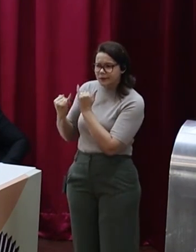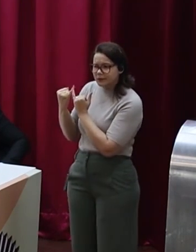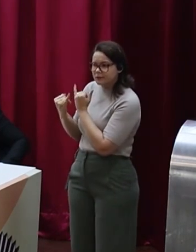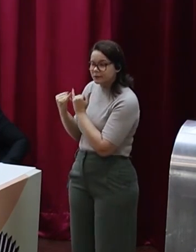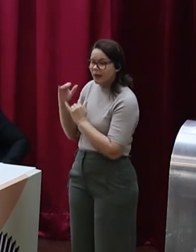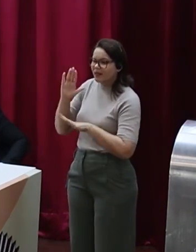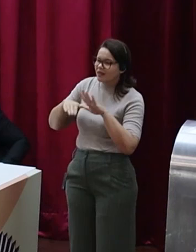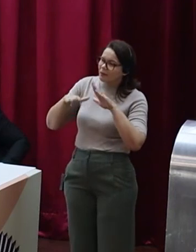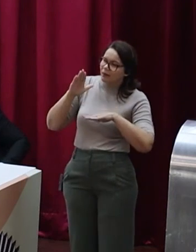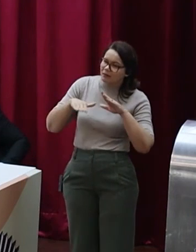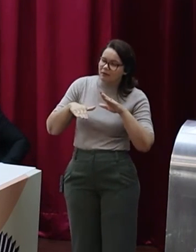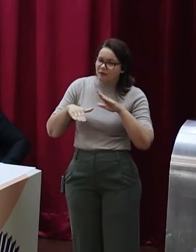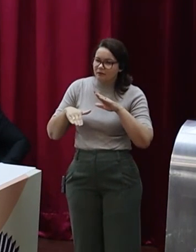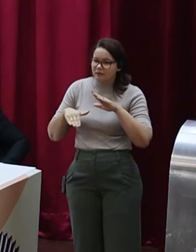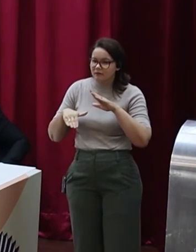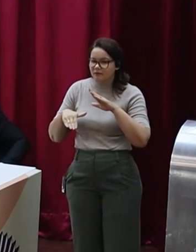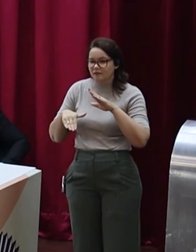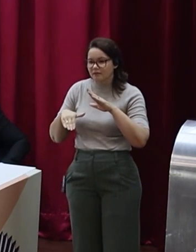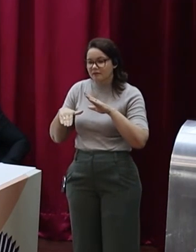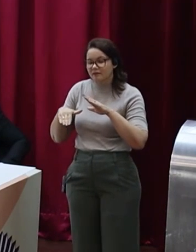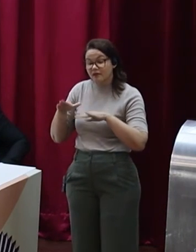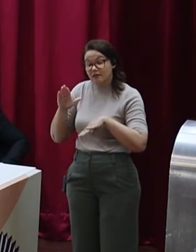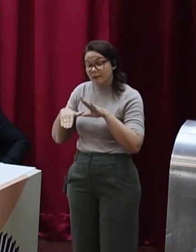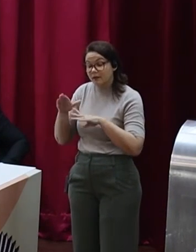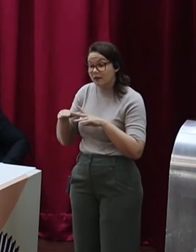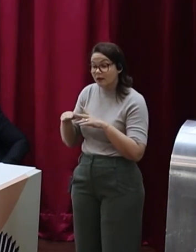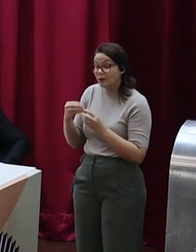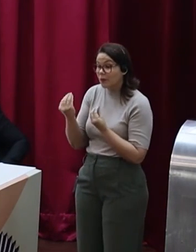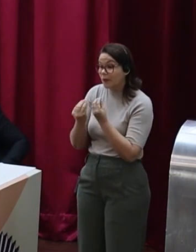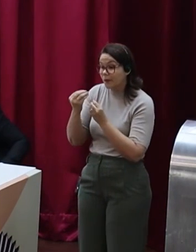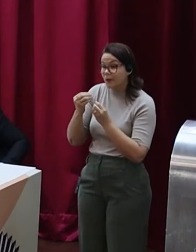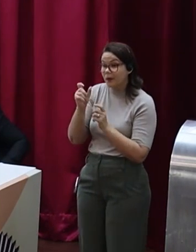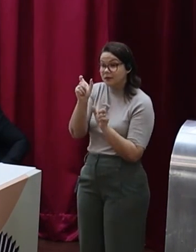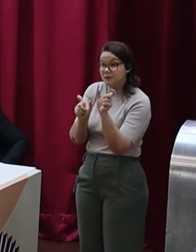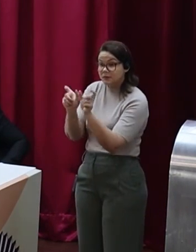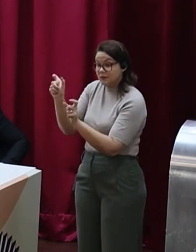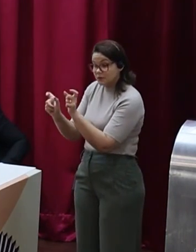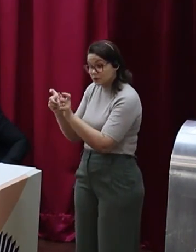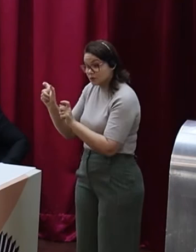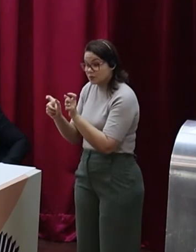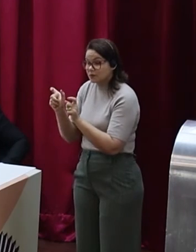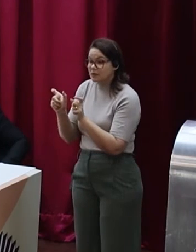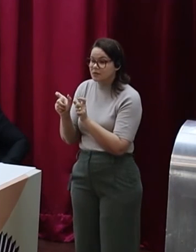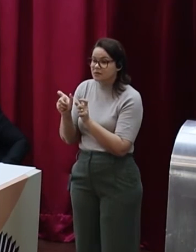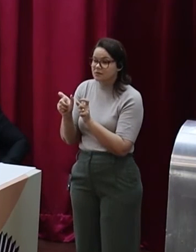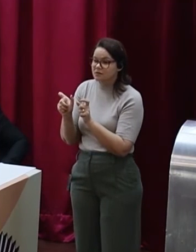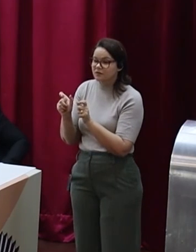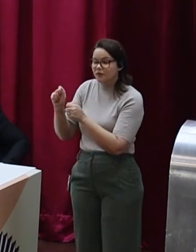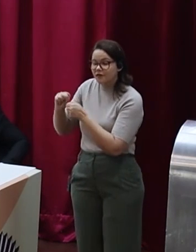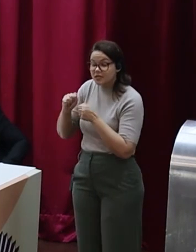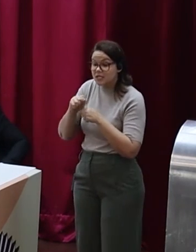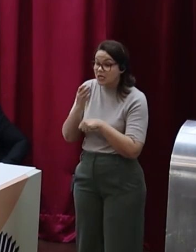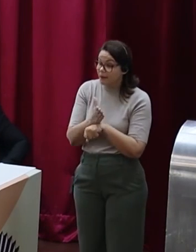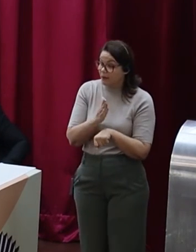tudo depende de como os sujeitos mobilizam aquilo na prática, né? Então, por